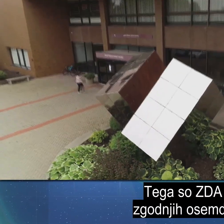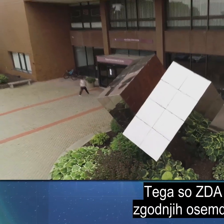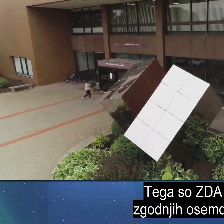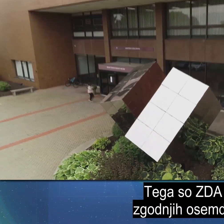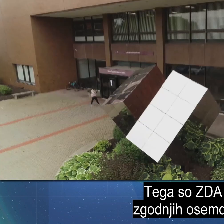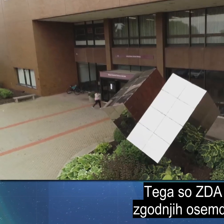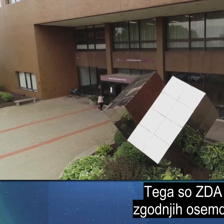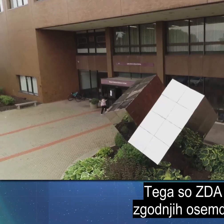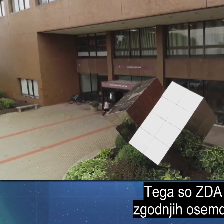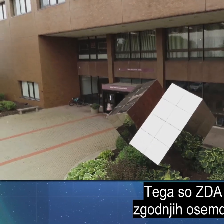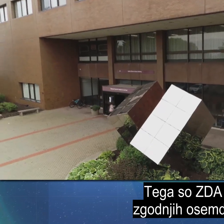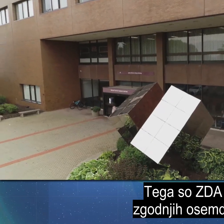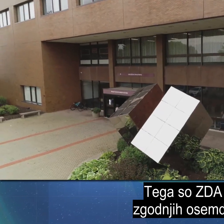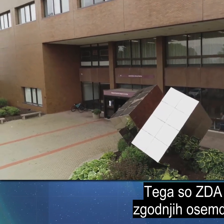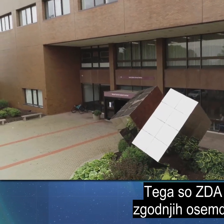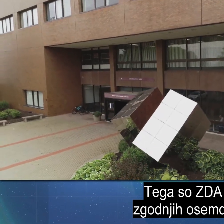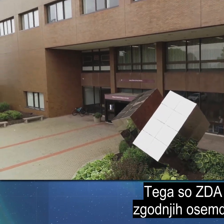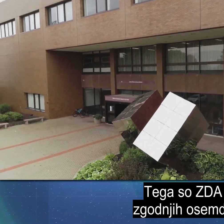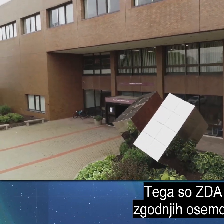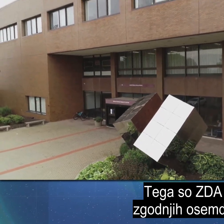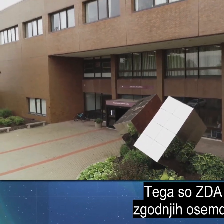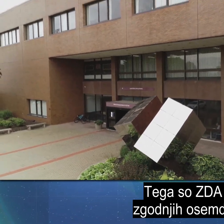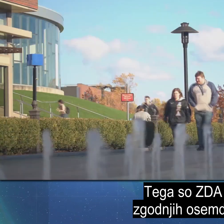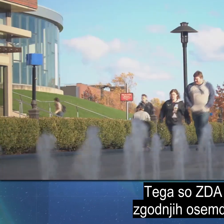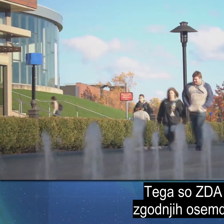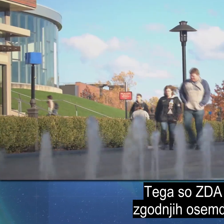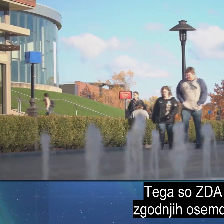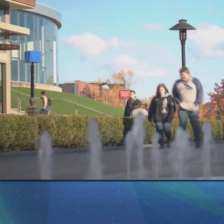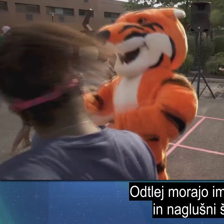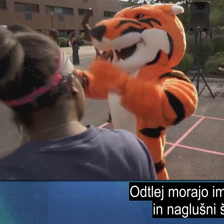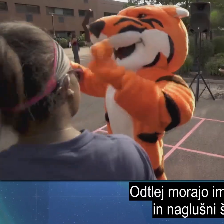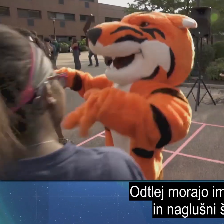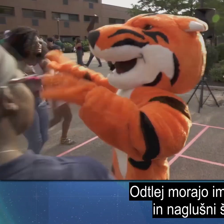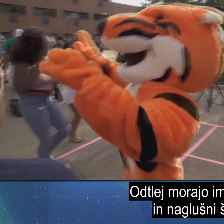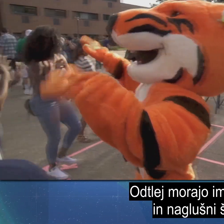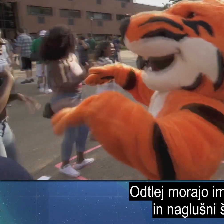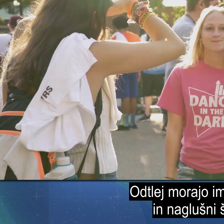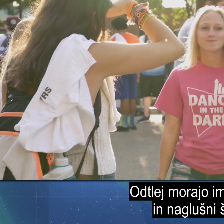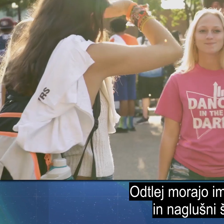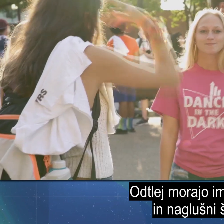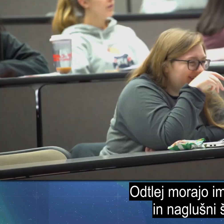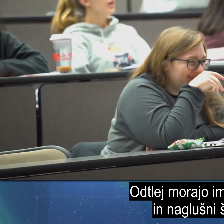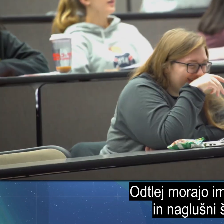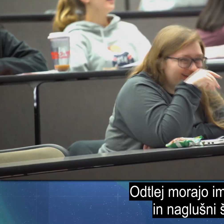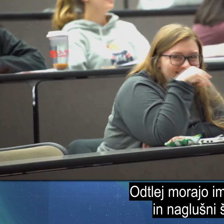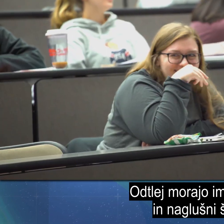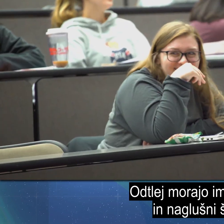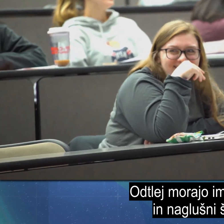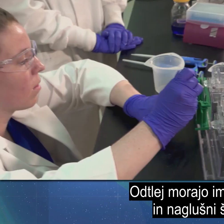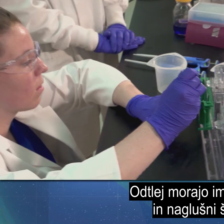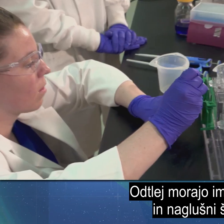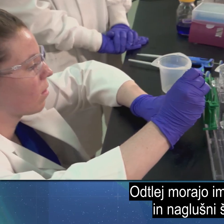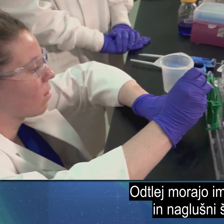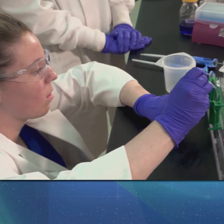Tega so ZDA sprejele v zgodnjih 80. letih. Odtlej morajo imeti tudi gluhi in naglušni študentje